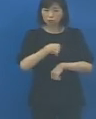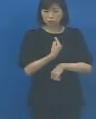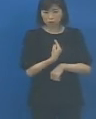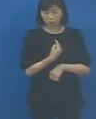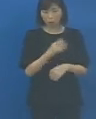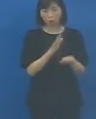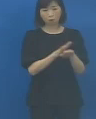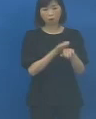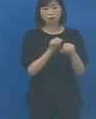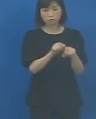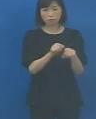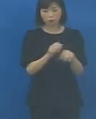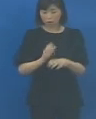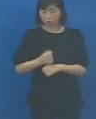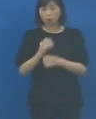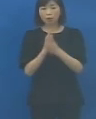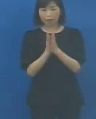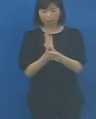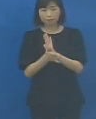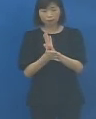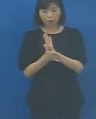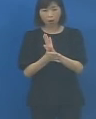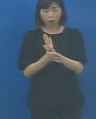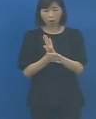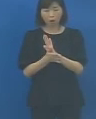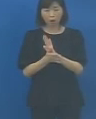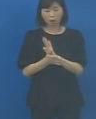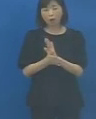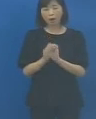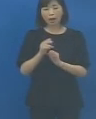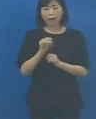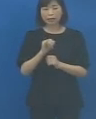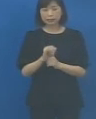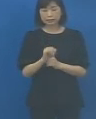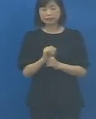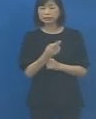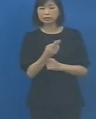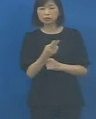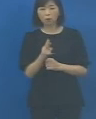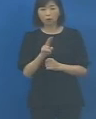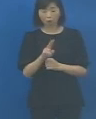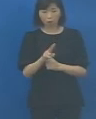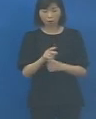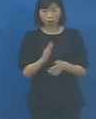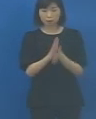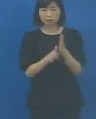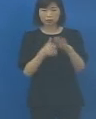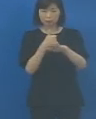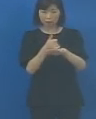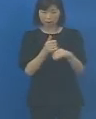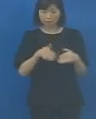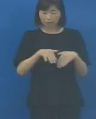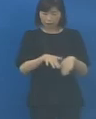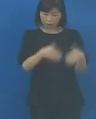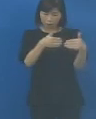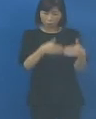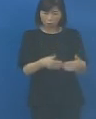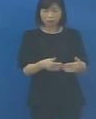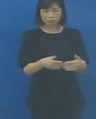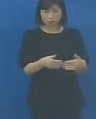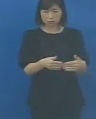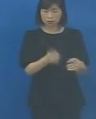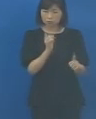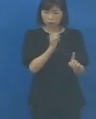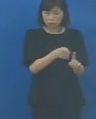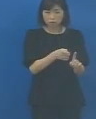県も、伊藤知事が、まん延防止等重点措置の発言をされておられます。今